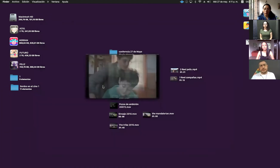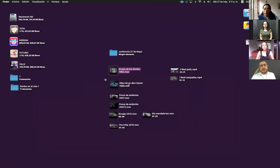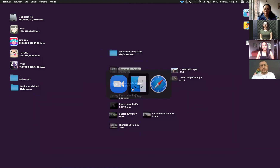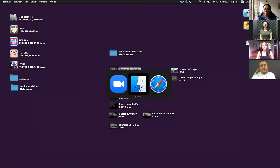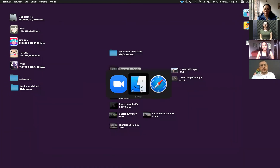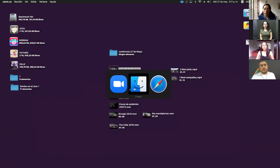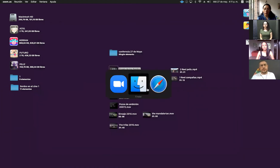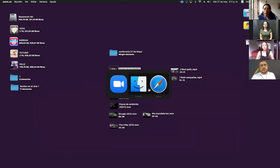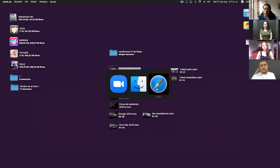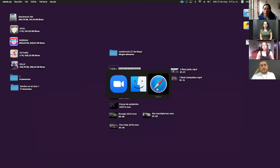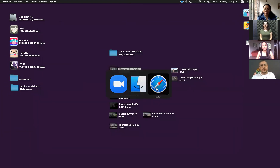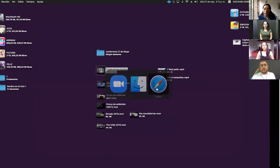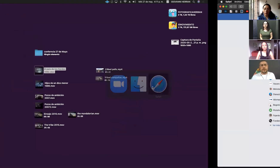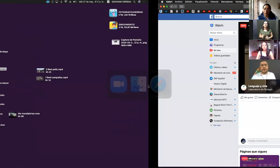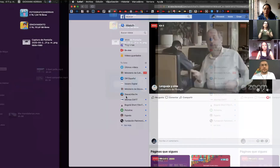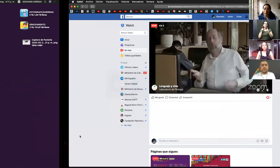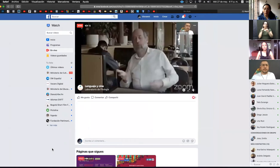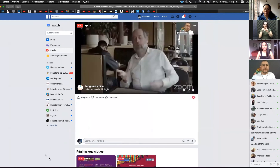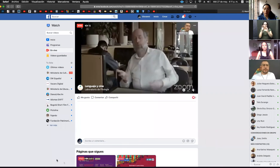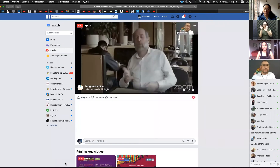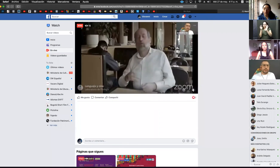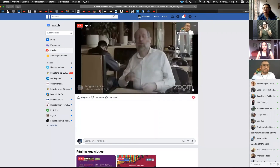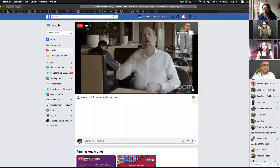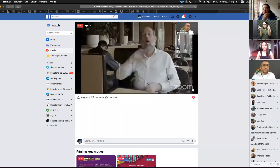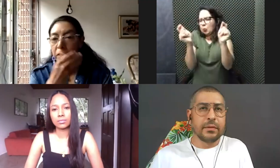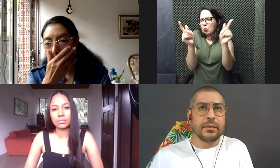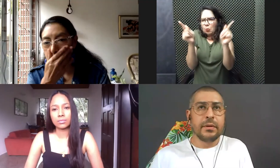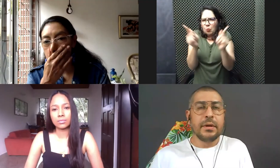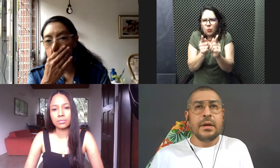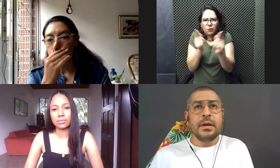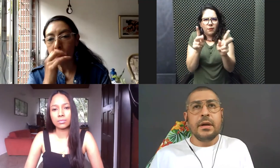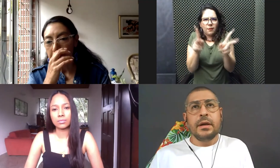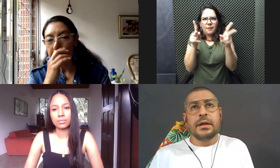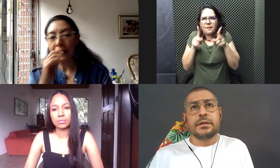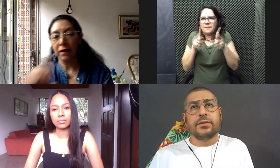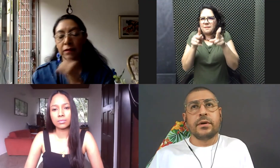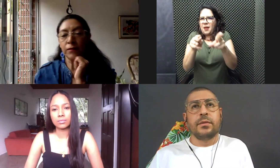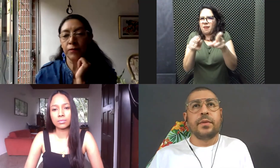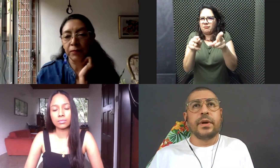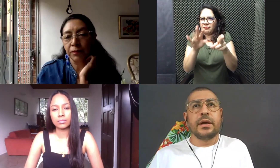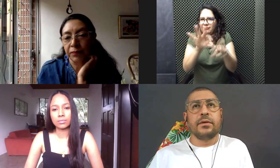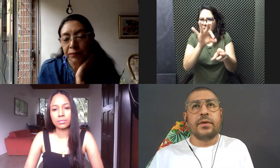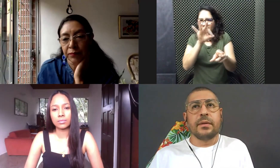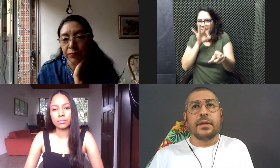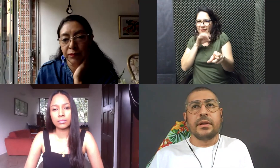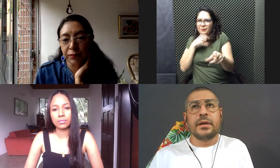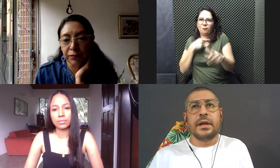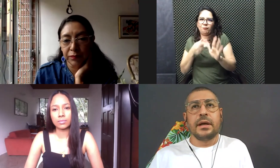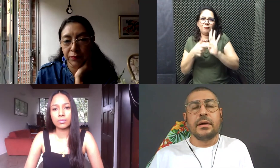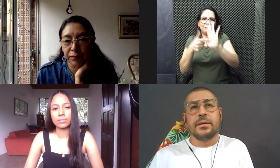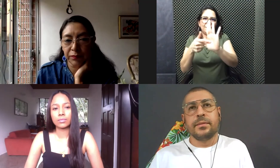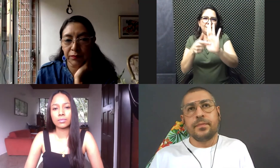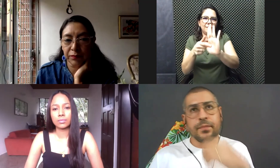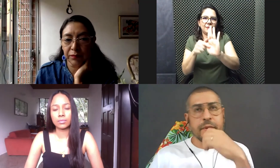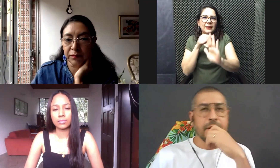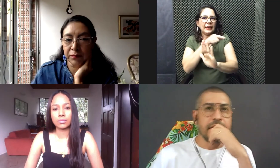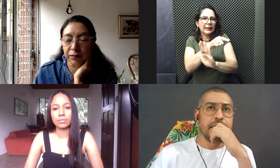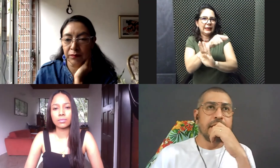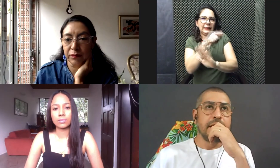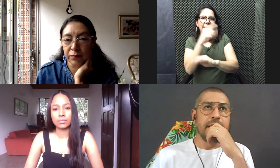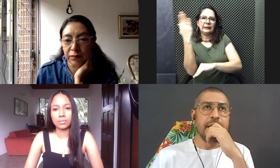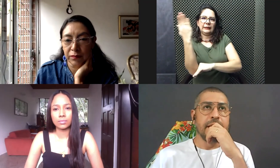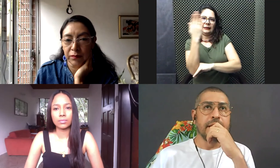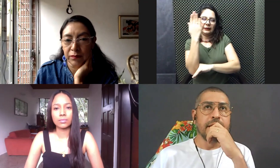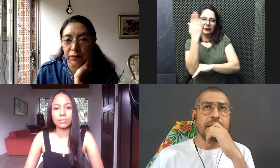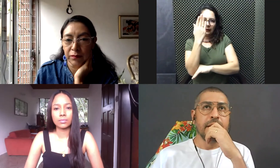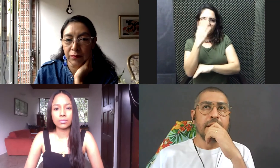Bueno, eso fue como un pequeño fragmento, Ujú. eso fue como un pequeño fragmento